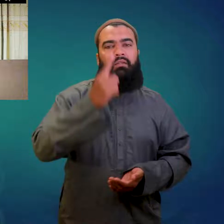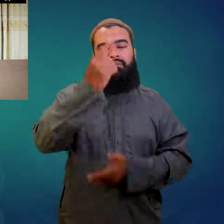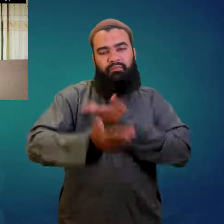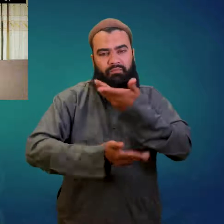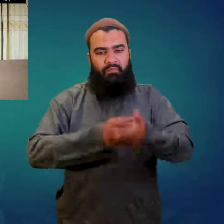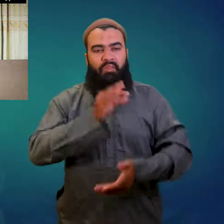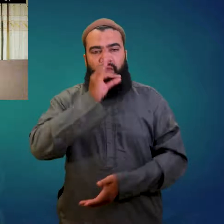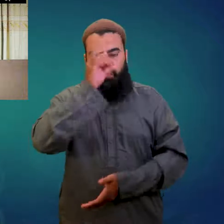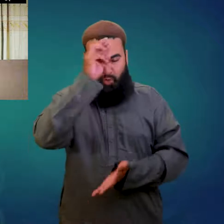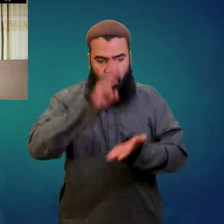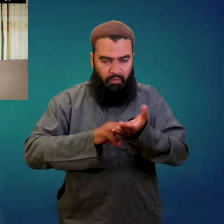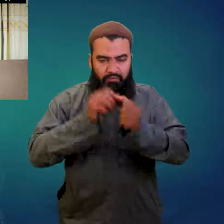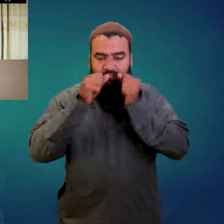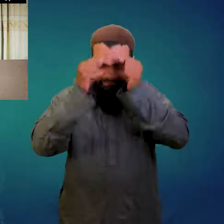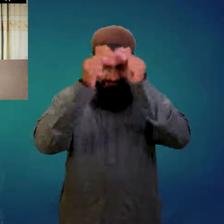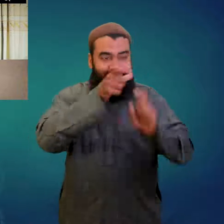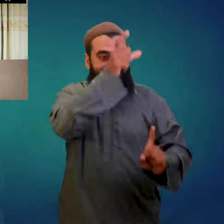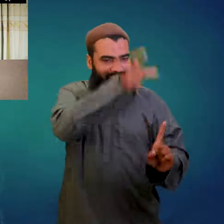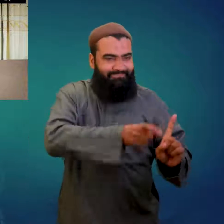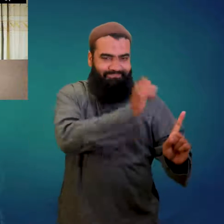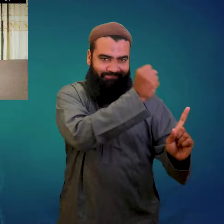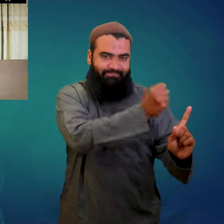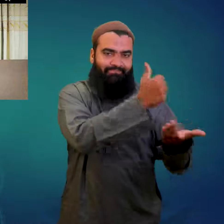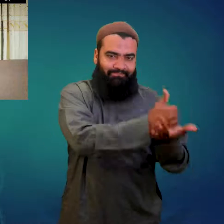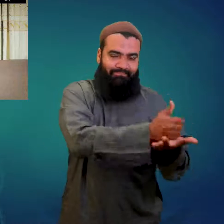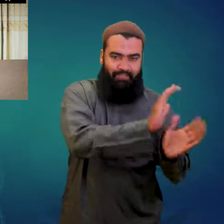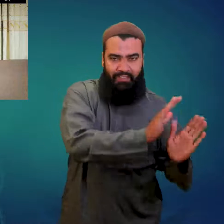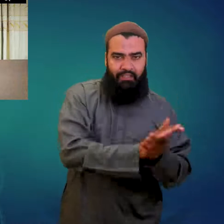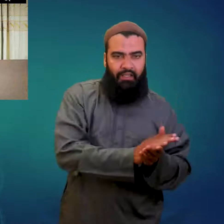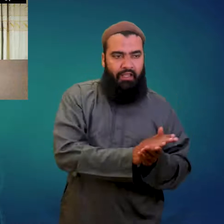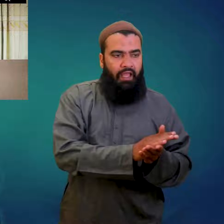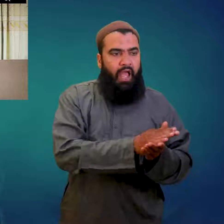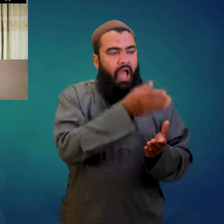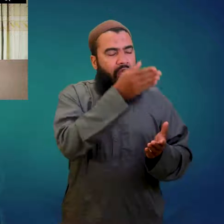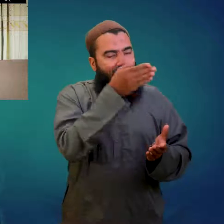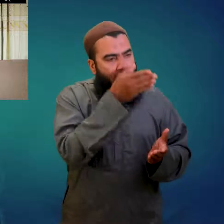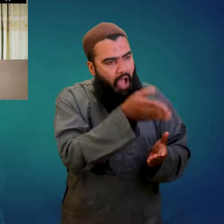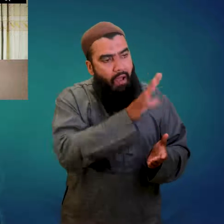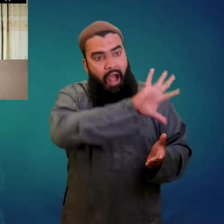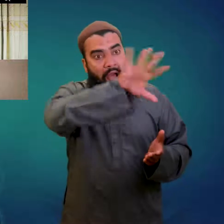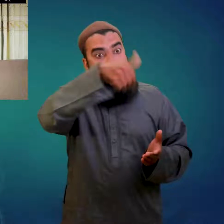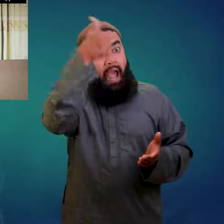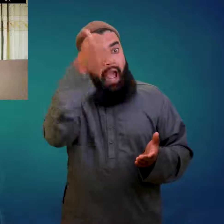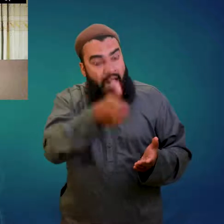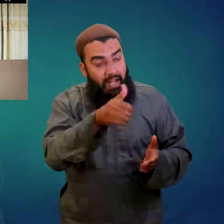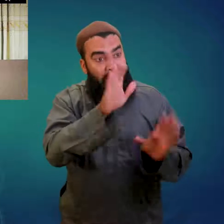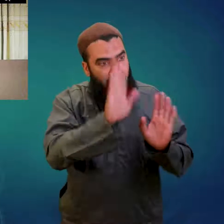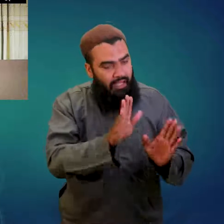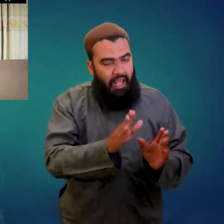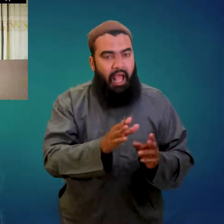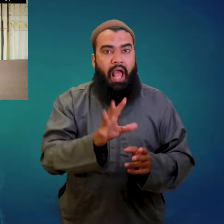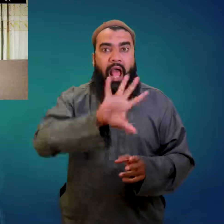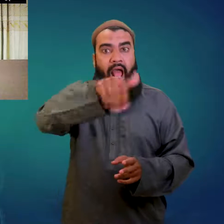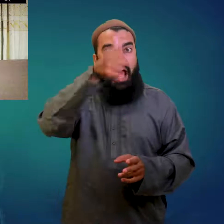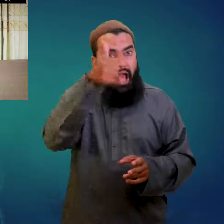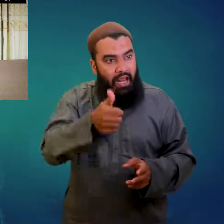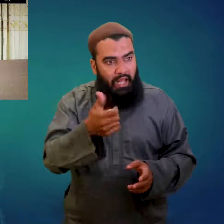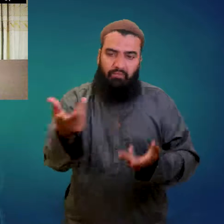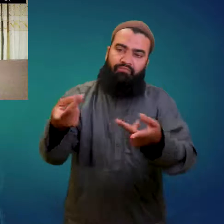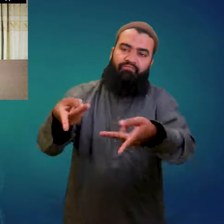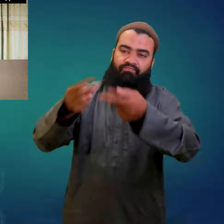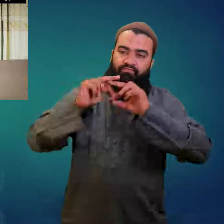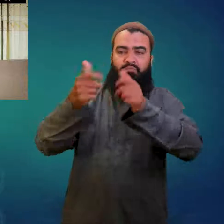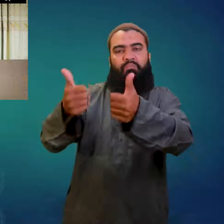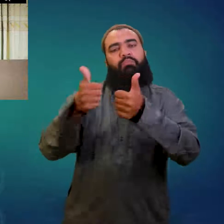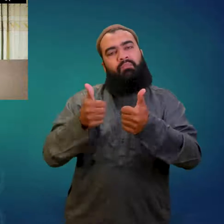لک، آپ صلی اللہ علیہ وسلم سے فرمایا گیا کہ اللہ نے آپ کے لیے جو حلال چیزیں پیدا کی ہیں آپ ان کو